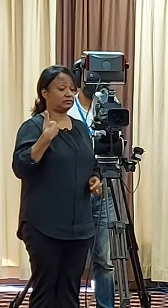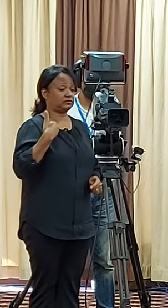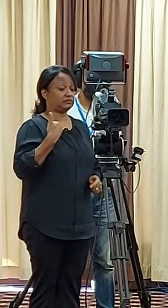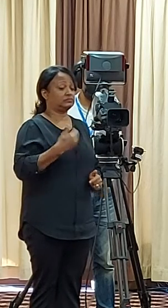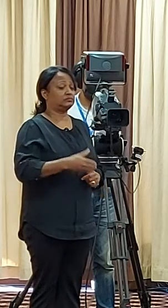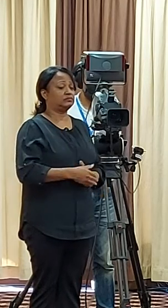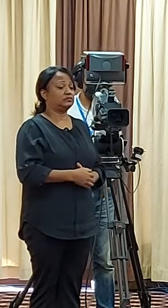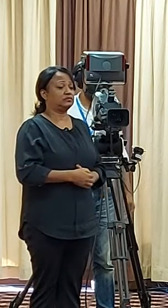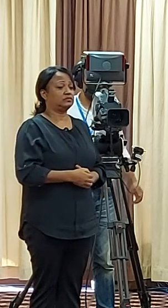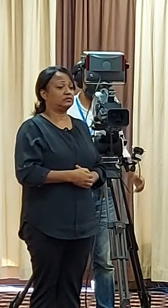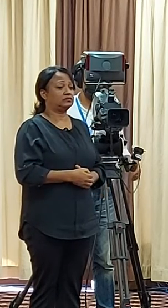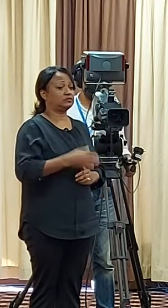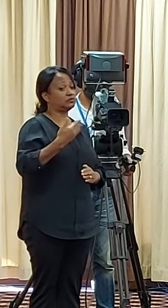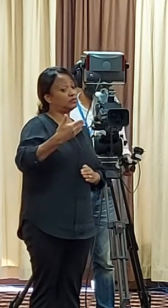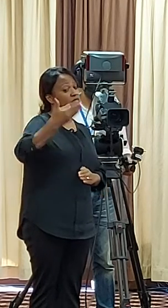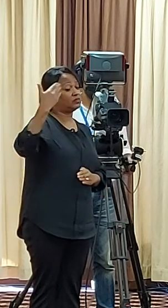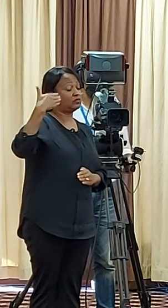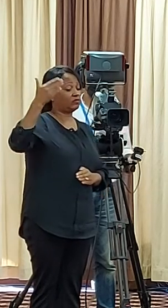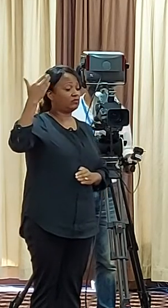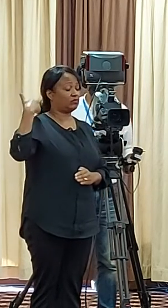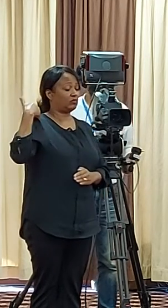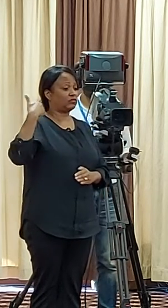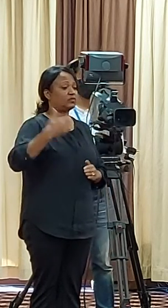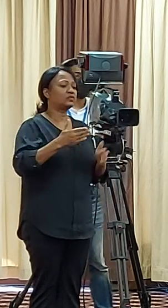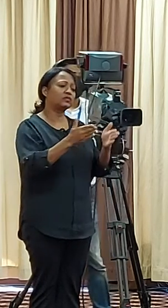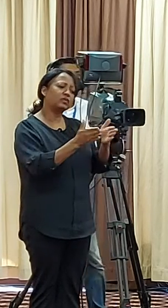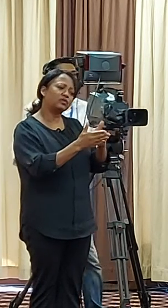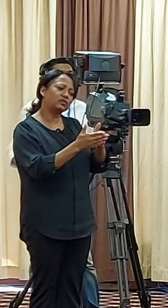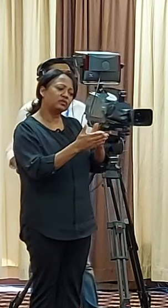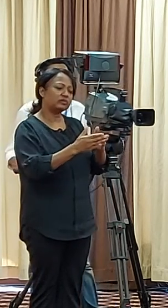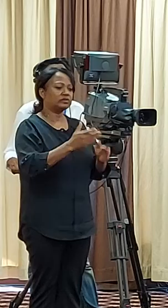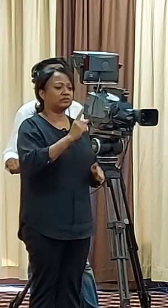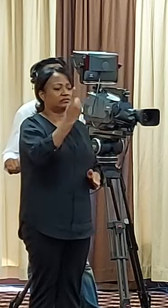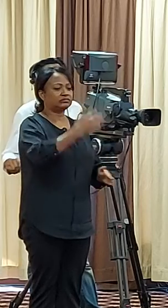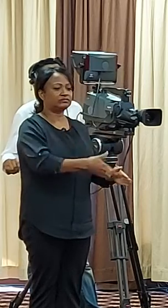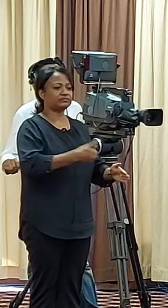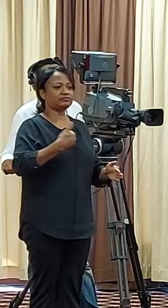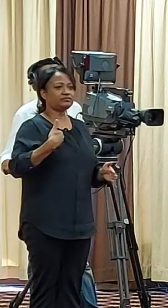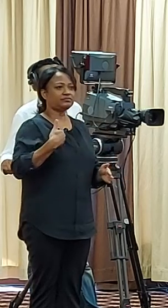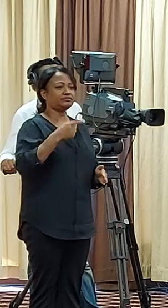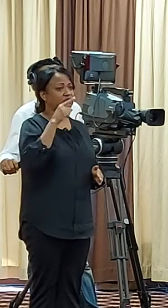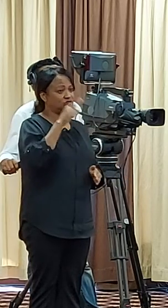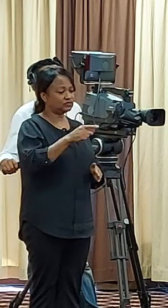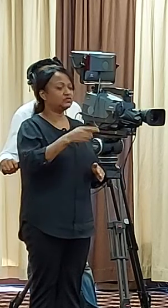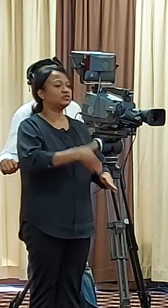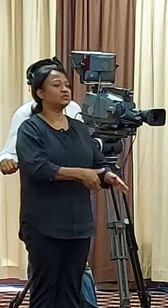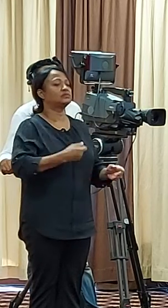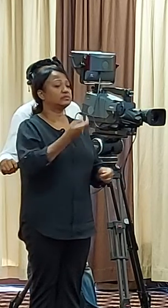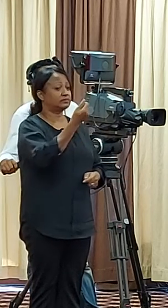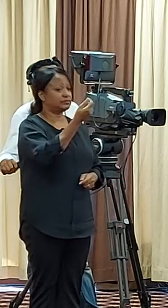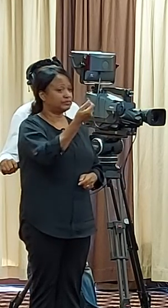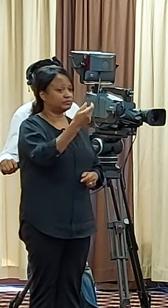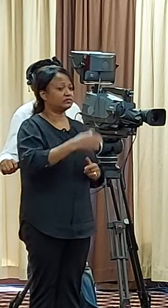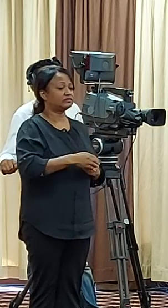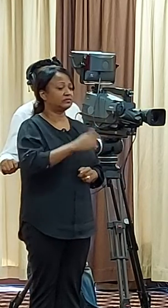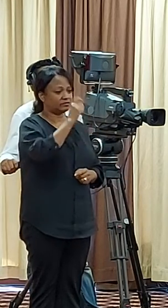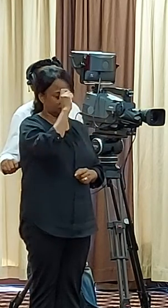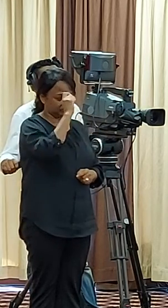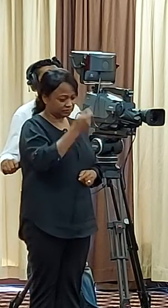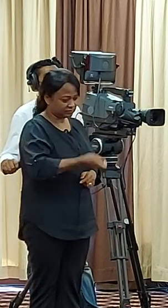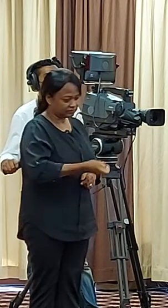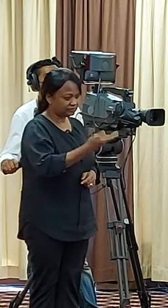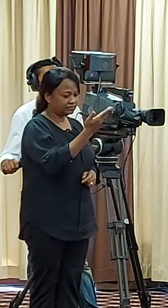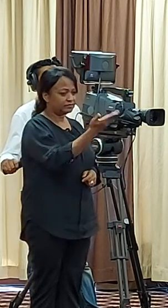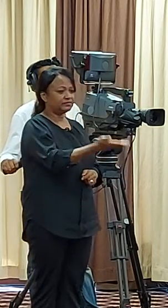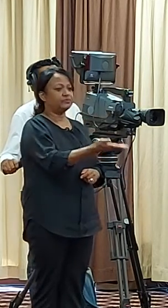car vous étiez au ministère à cette époque-là, donc vous étiez avec nos premiers ministres, qui étaient ministre des Finances, Et nous avons salué le Premier ministre parce